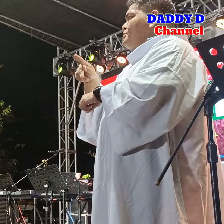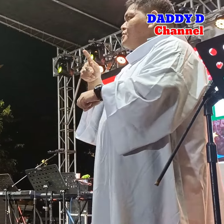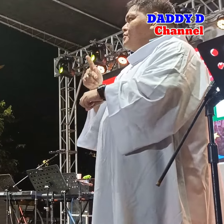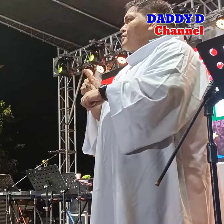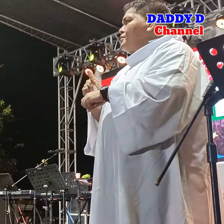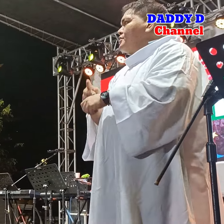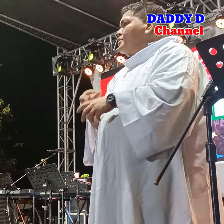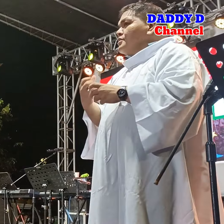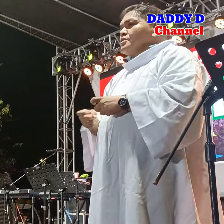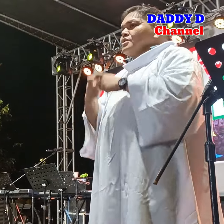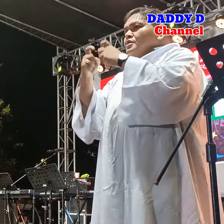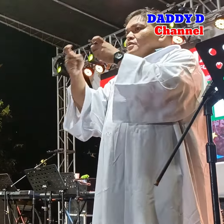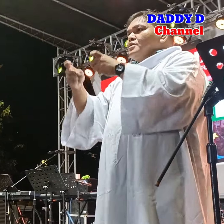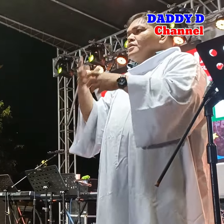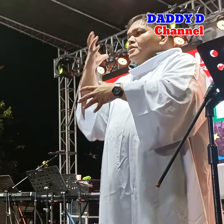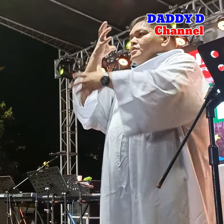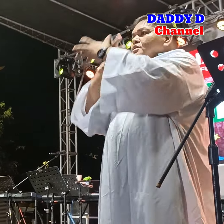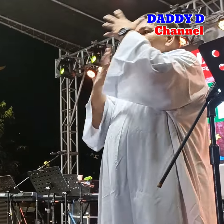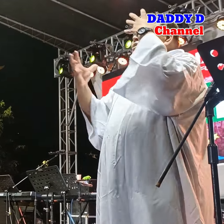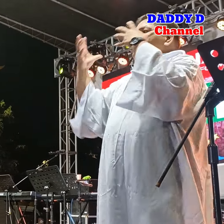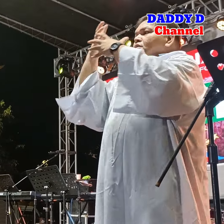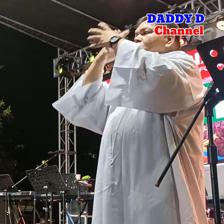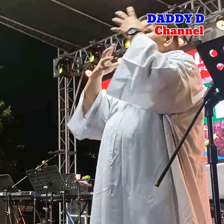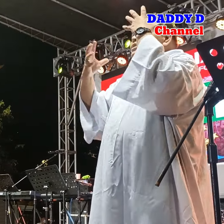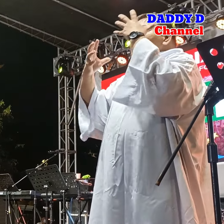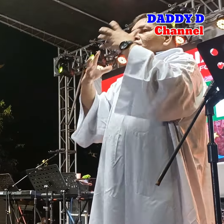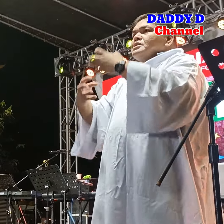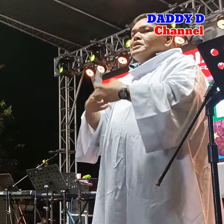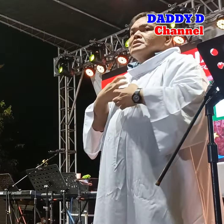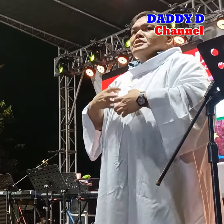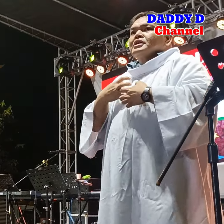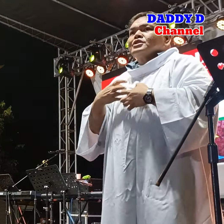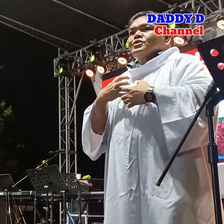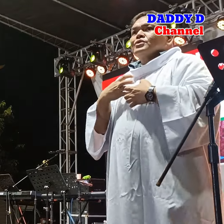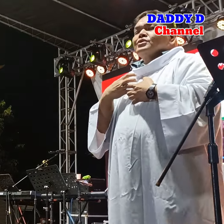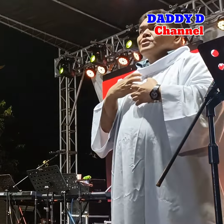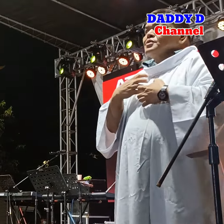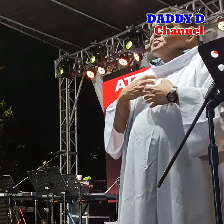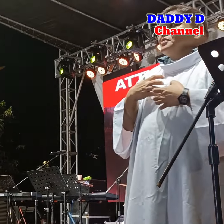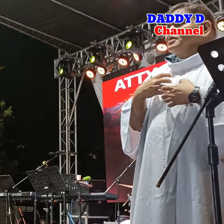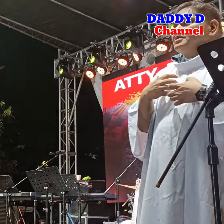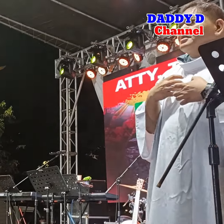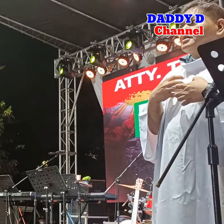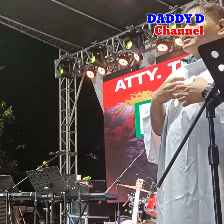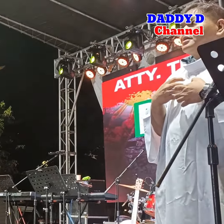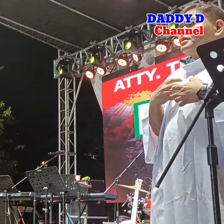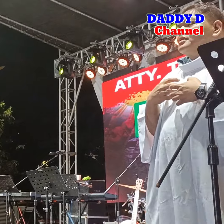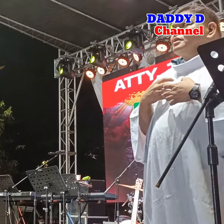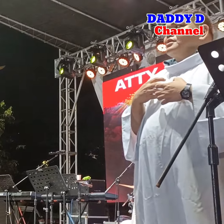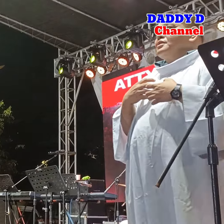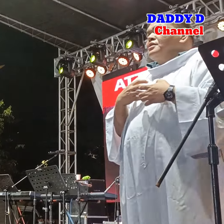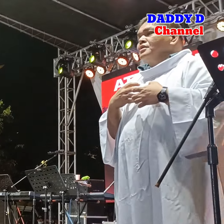ng Pangulo yung mga problemang nadadarasan nating ordinaryong mamamayan.